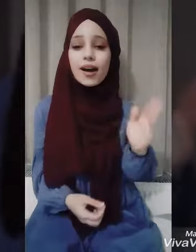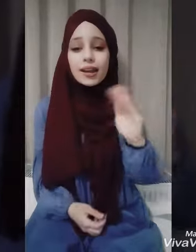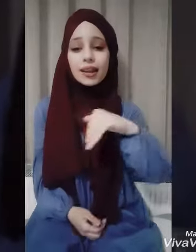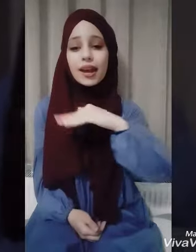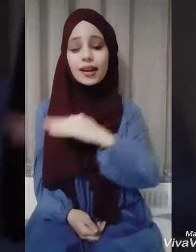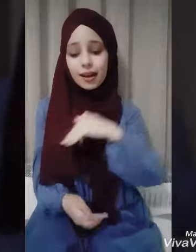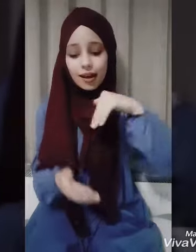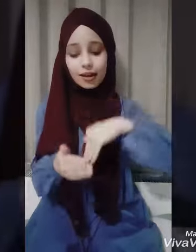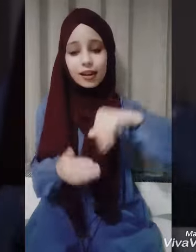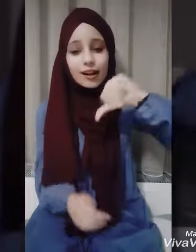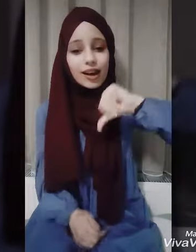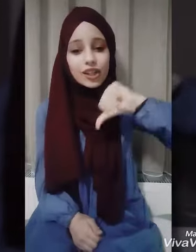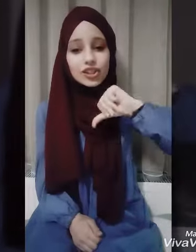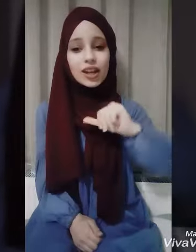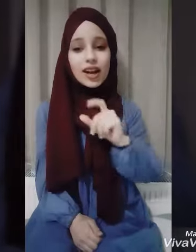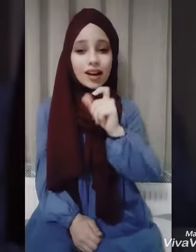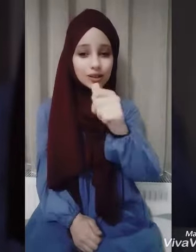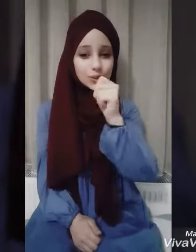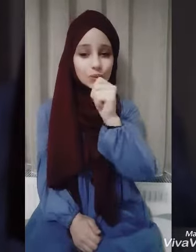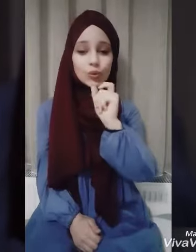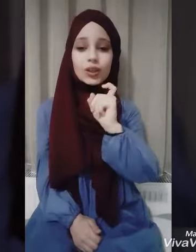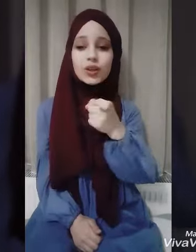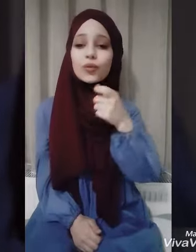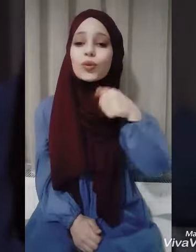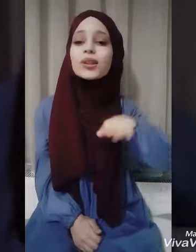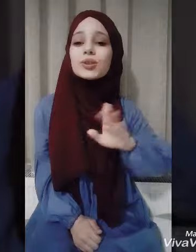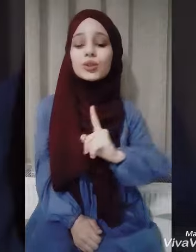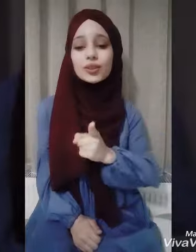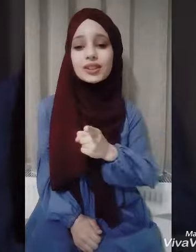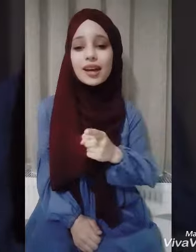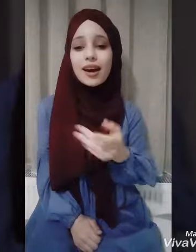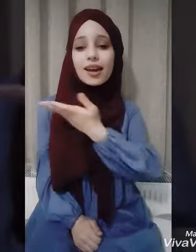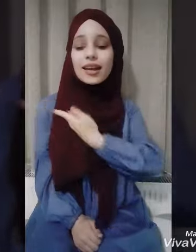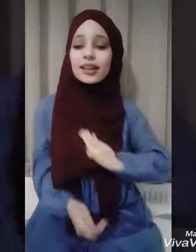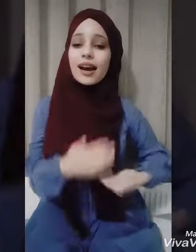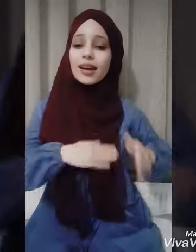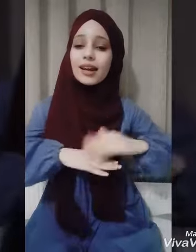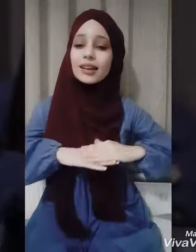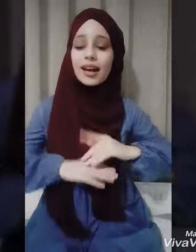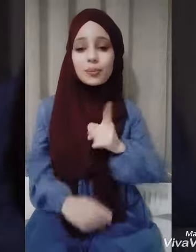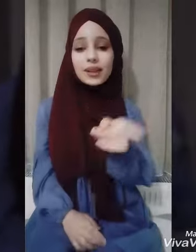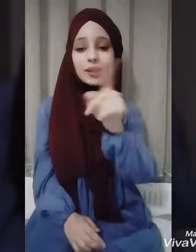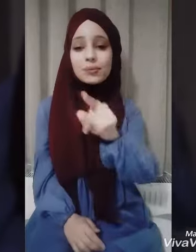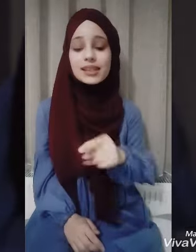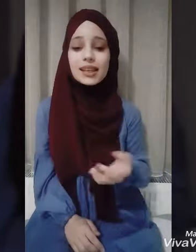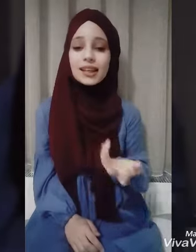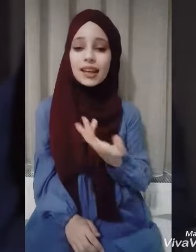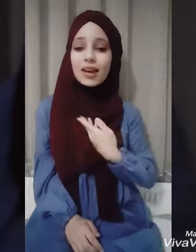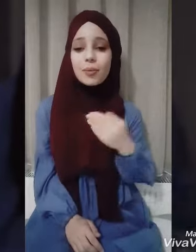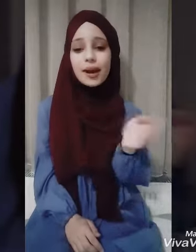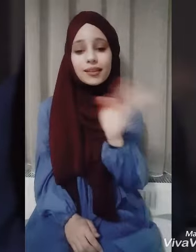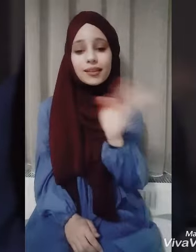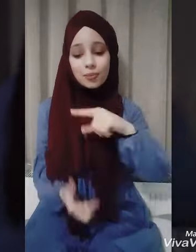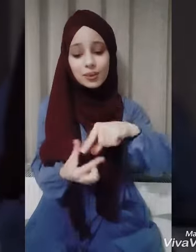Gözleşe lale olmuş, akar akar durulmaz. Yer eder miyim seni, benden